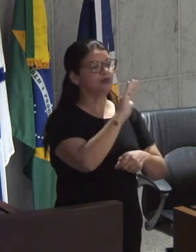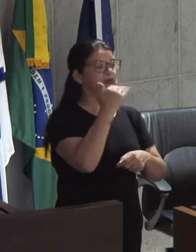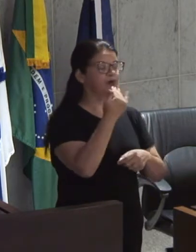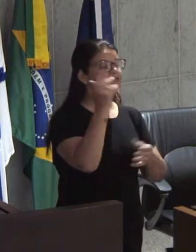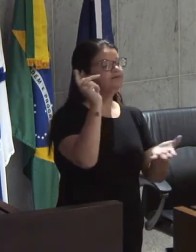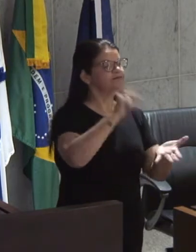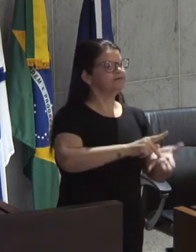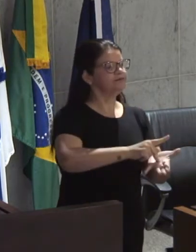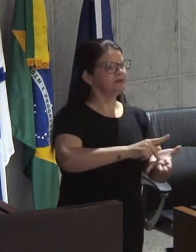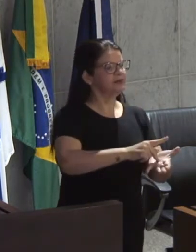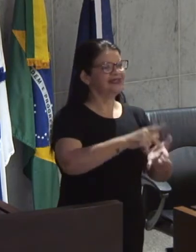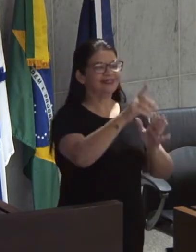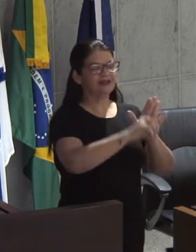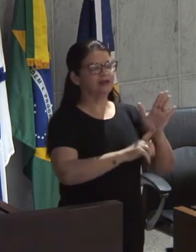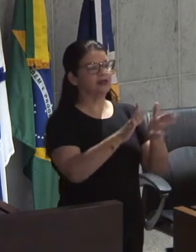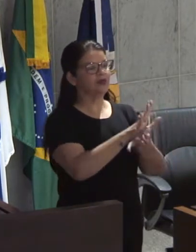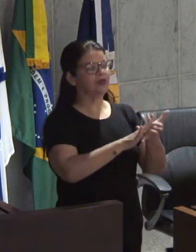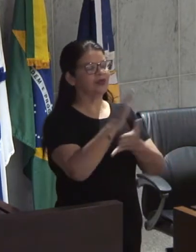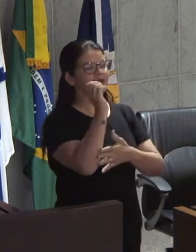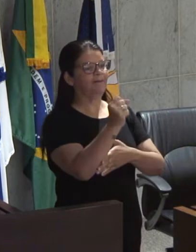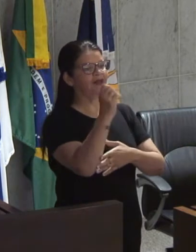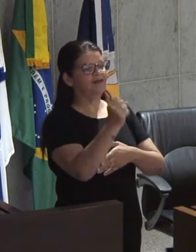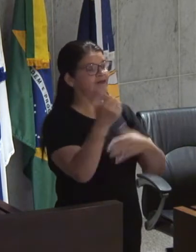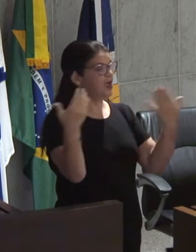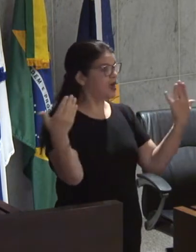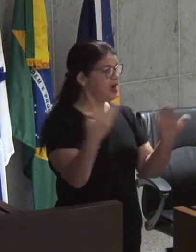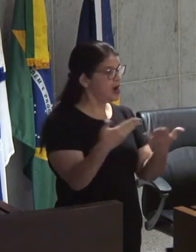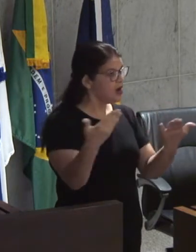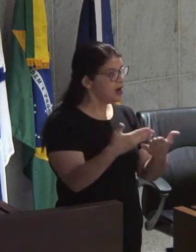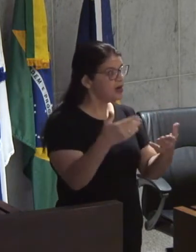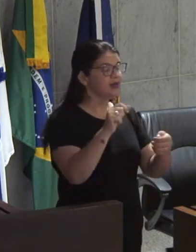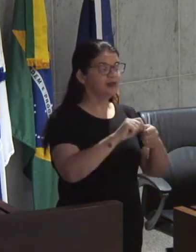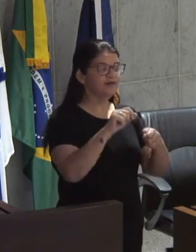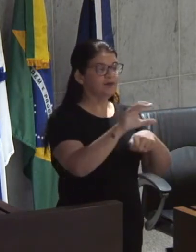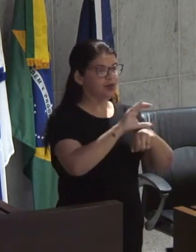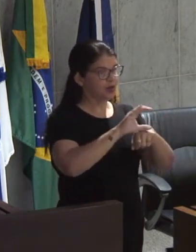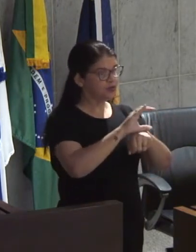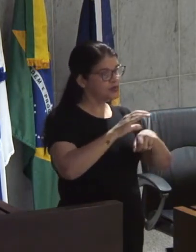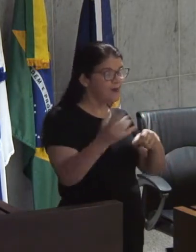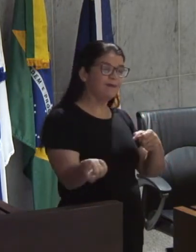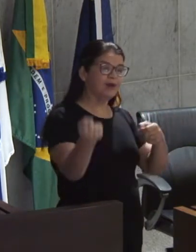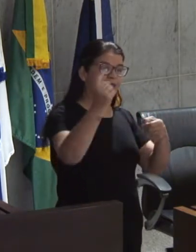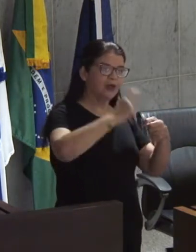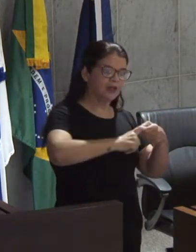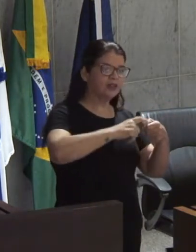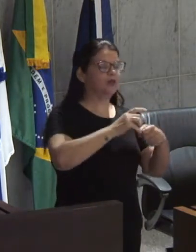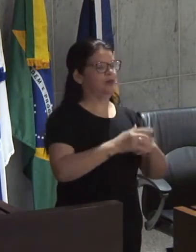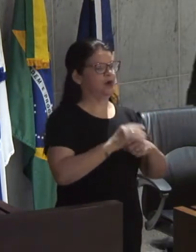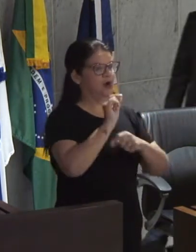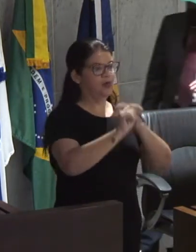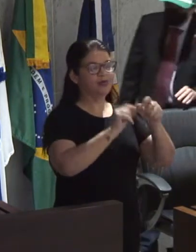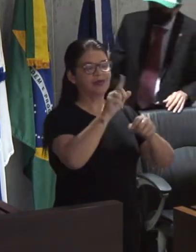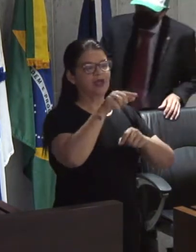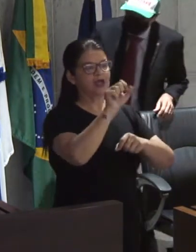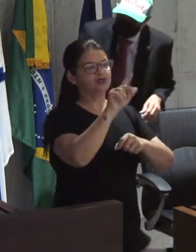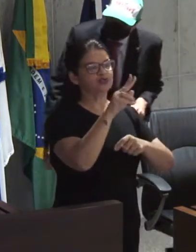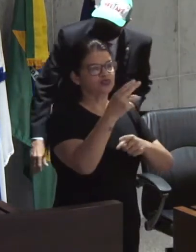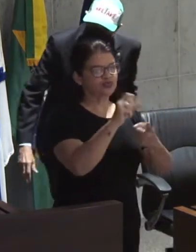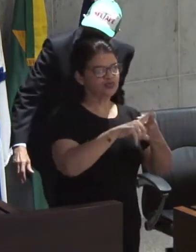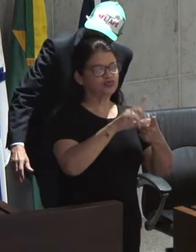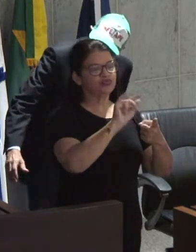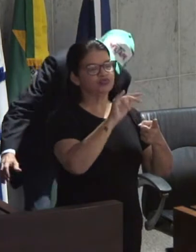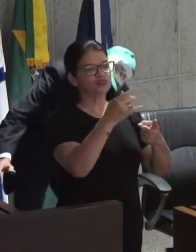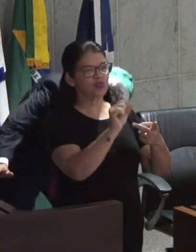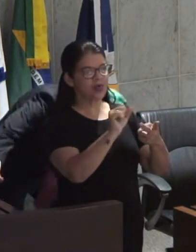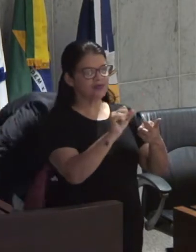sem ter direito a nada em relação a benefícios. Agora está sendo feita a Constituição lá para retomar o que é o SUS, o que é o SUAS